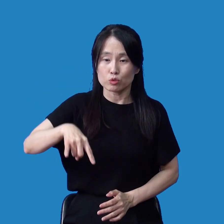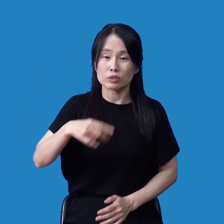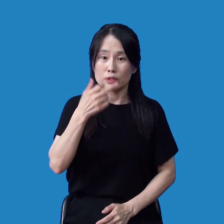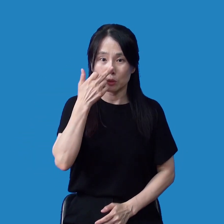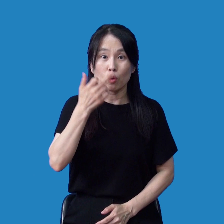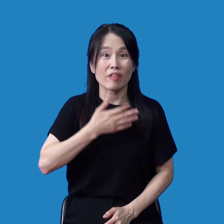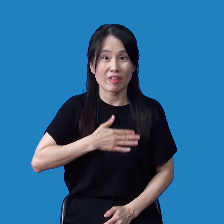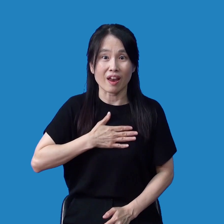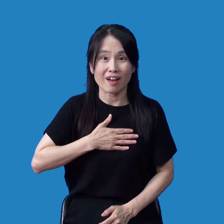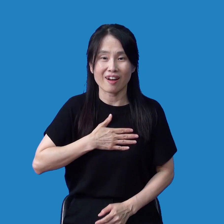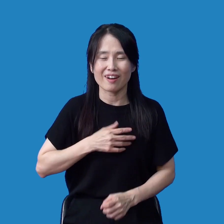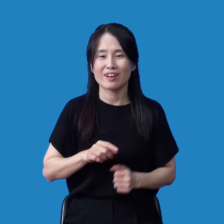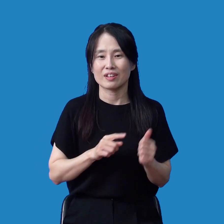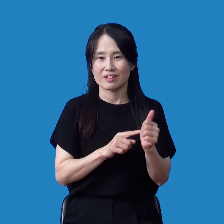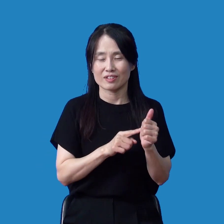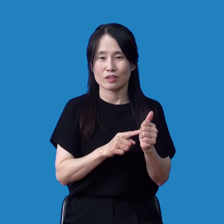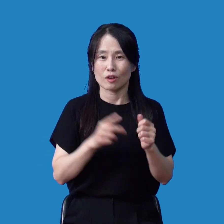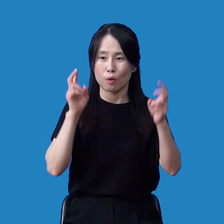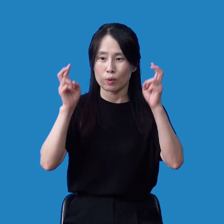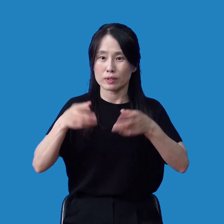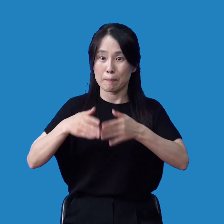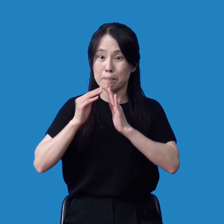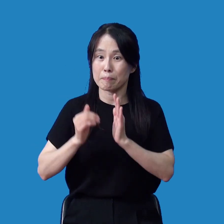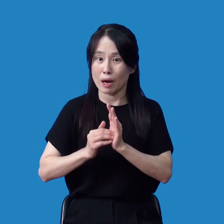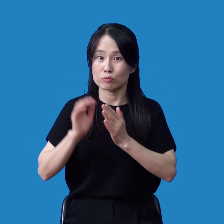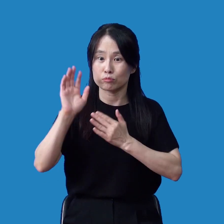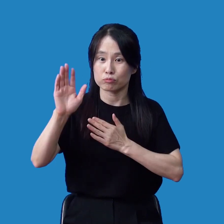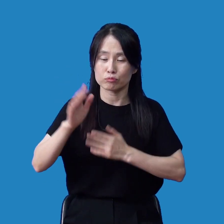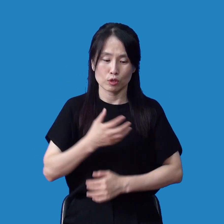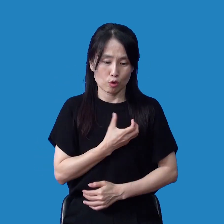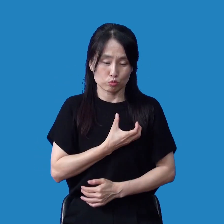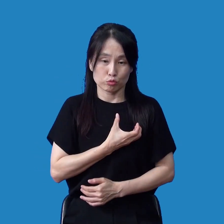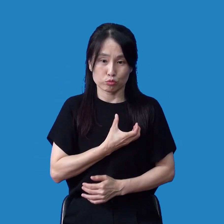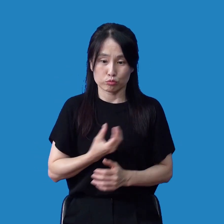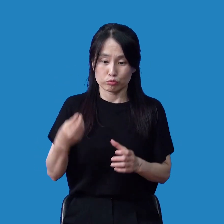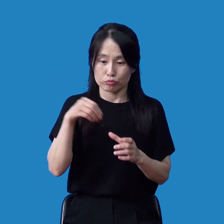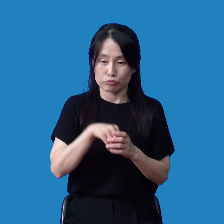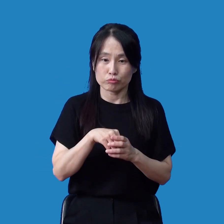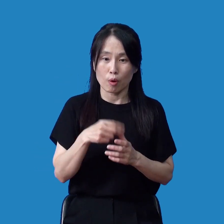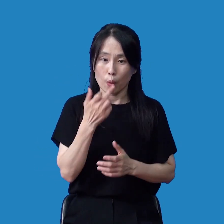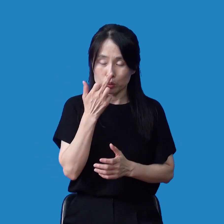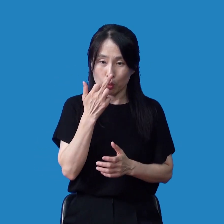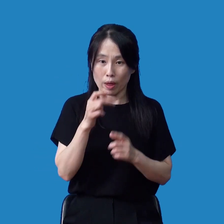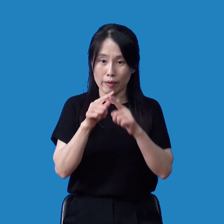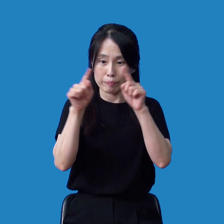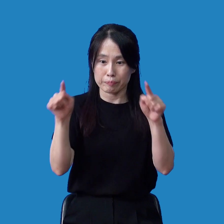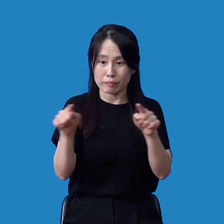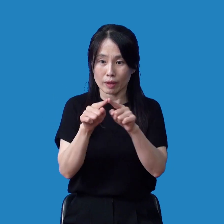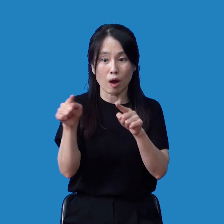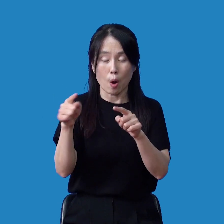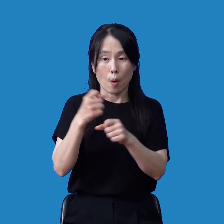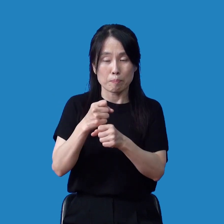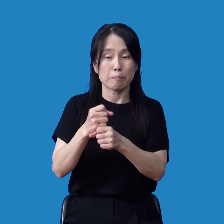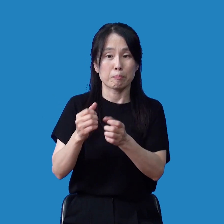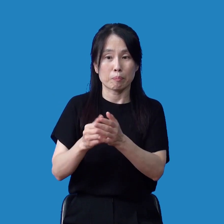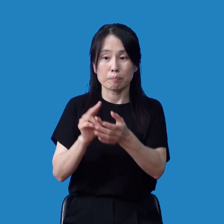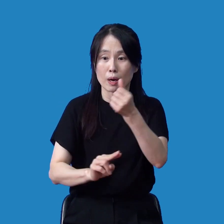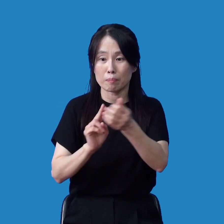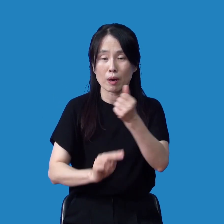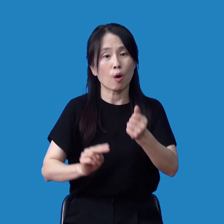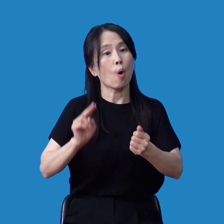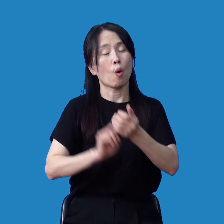아시죠? 회사를 만들고는 우유를 넣은 초콜릿 바를 만들었는데 그것이 선풍적인 인기를